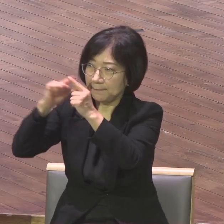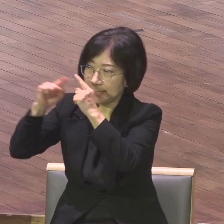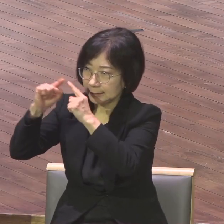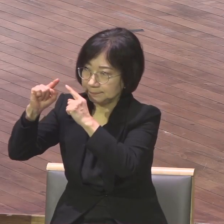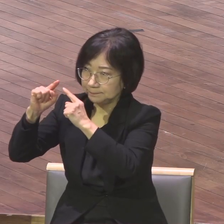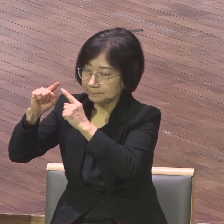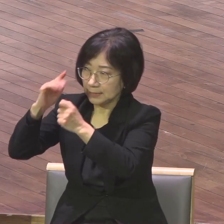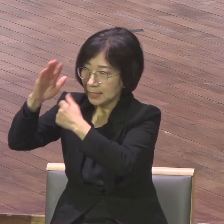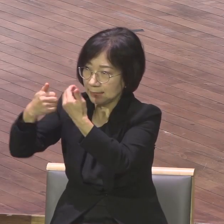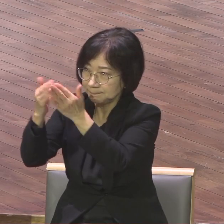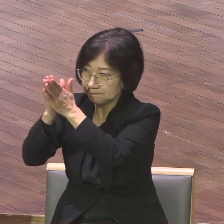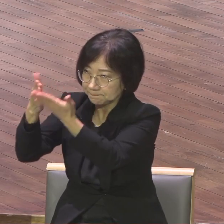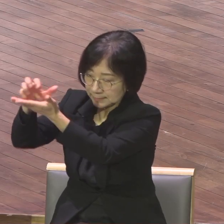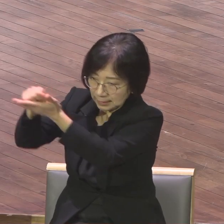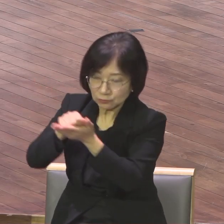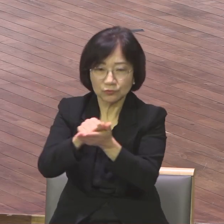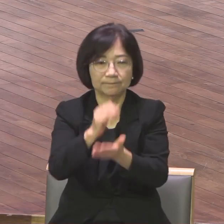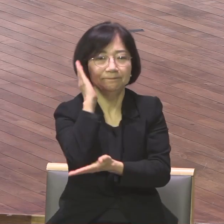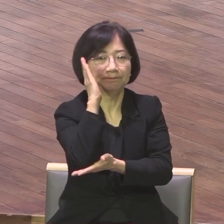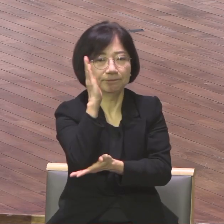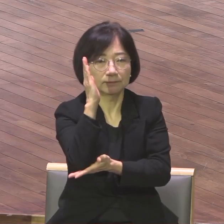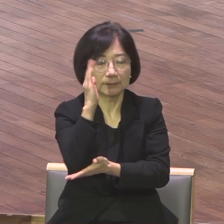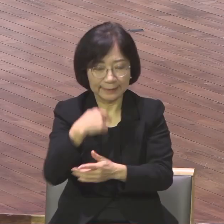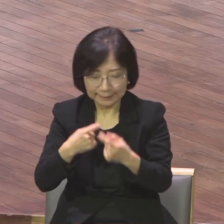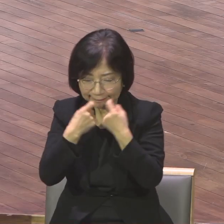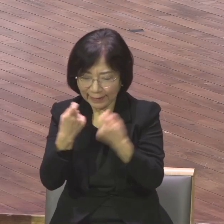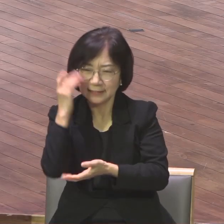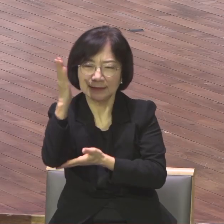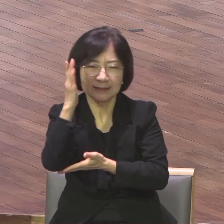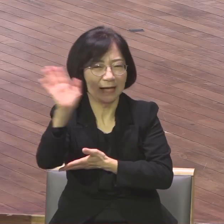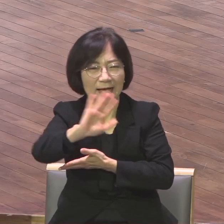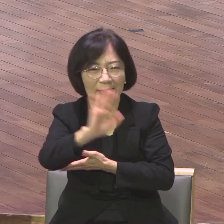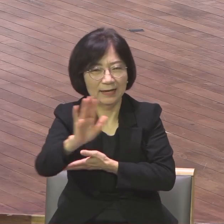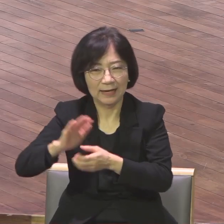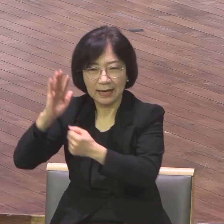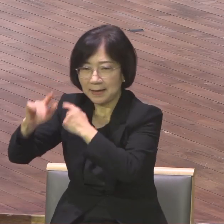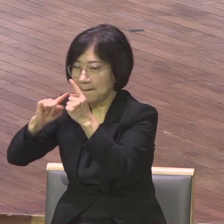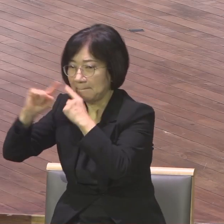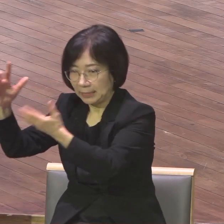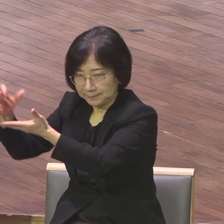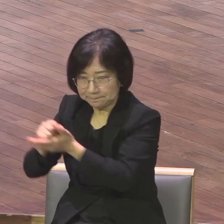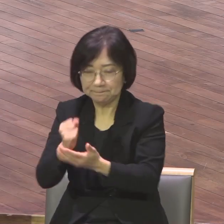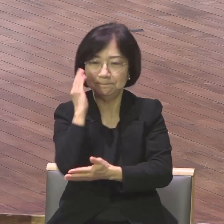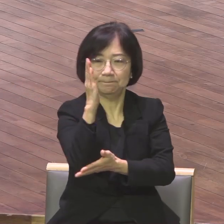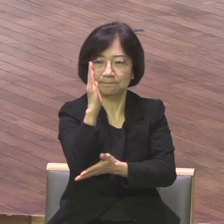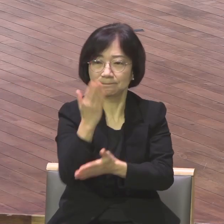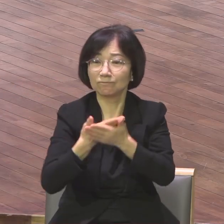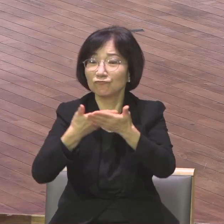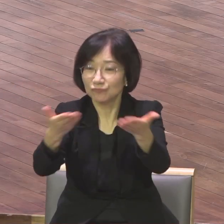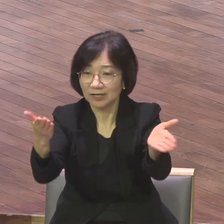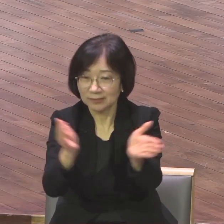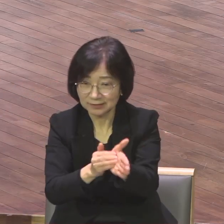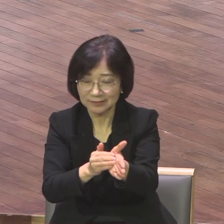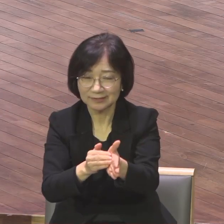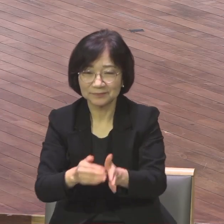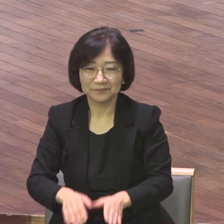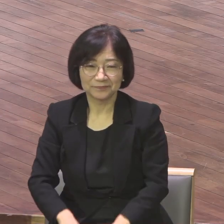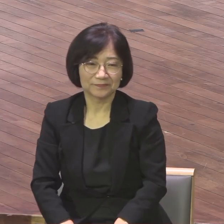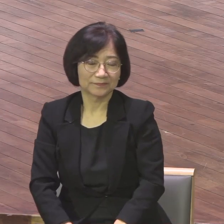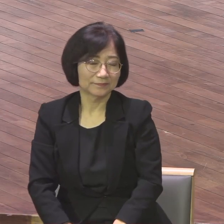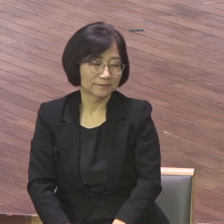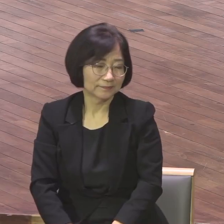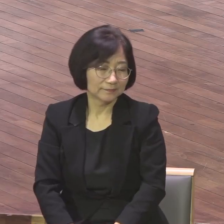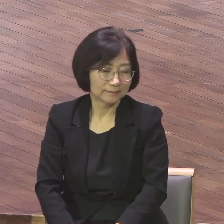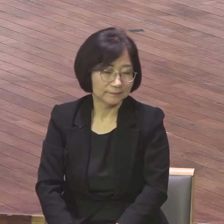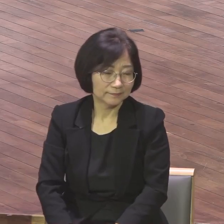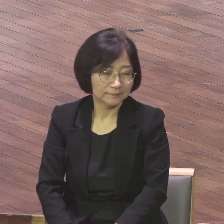기준이었어요. 자기 말 없습니다. 오직 성경 중심으로 그렇게 이